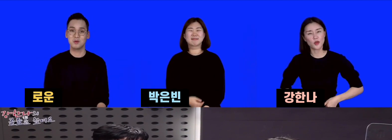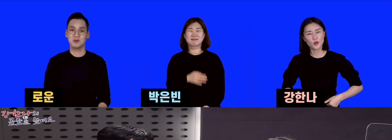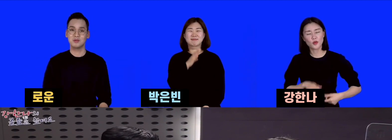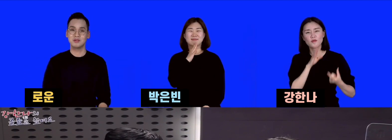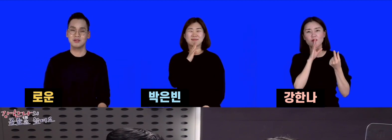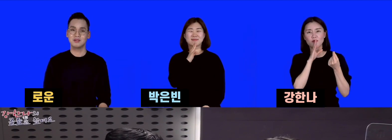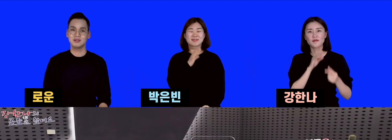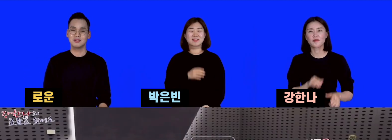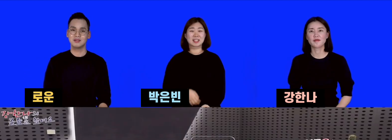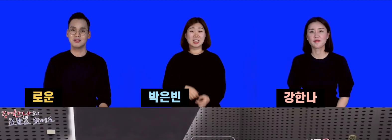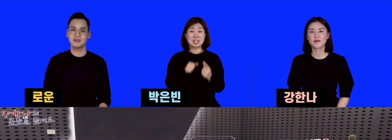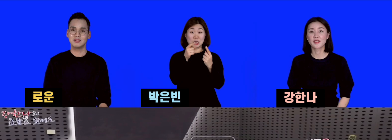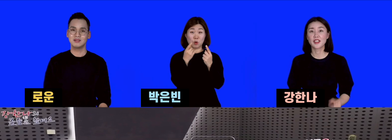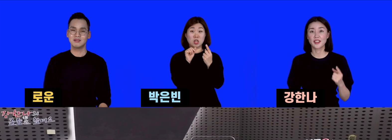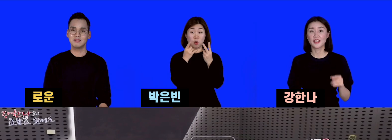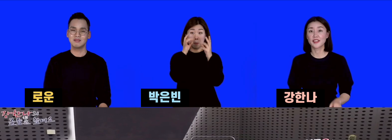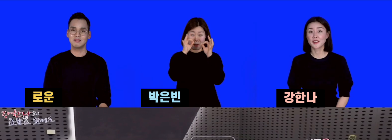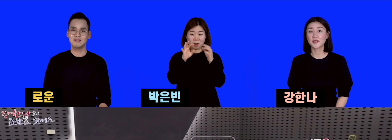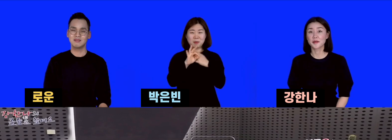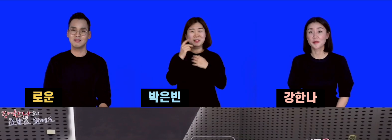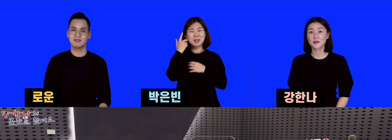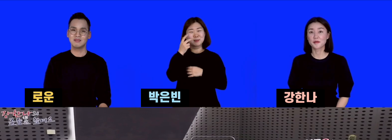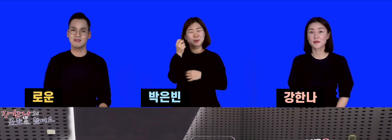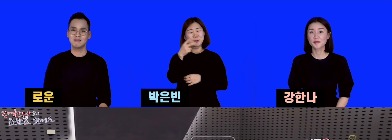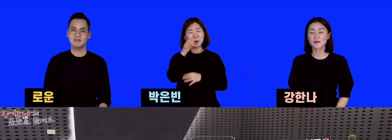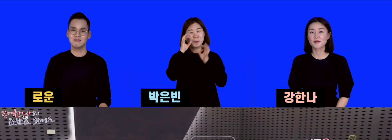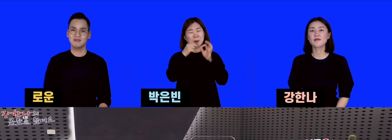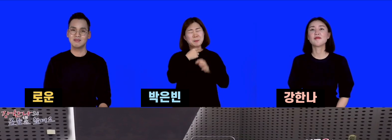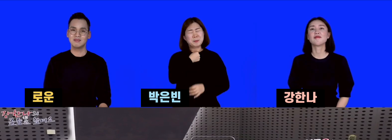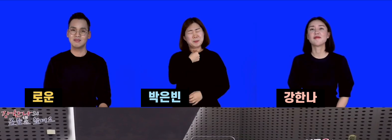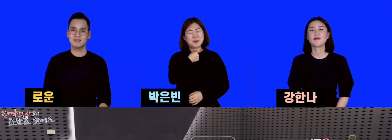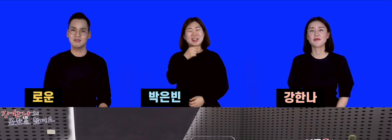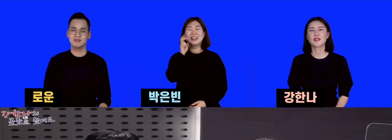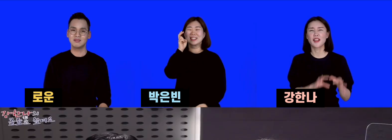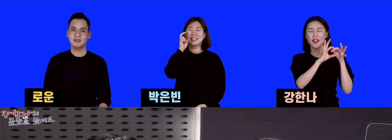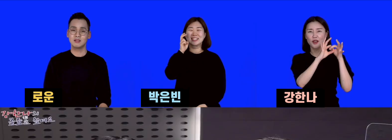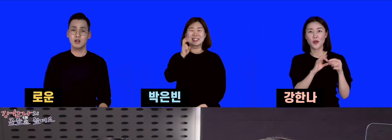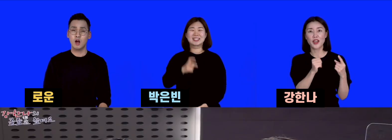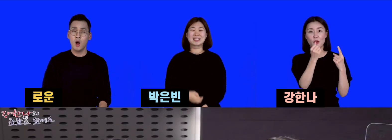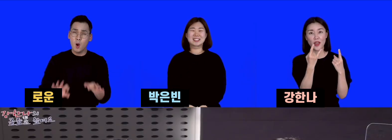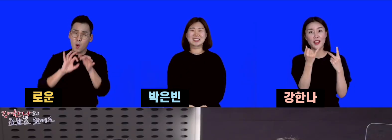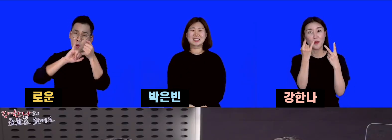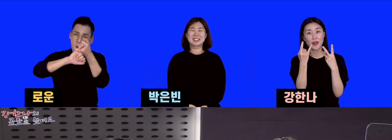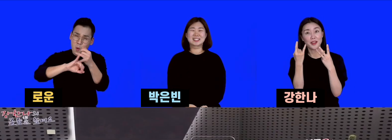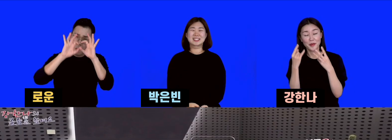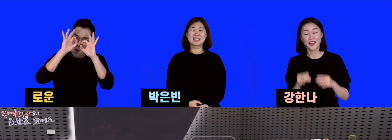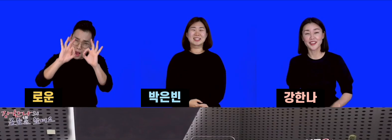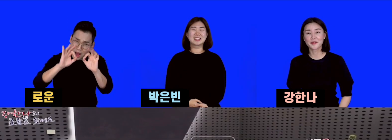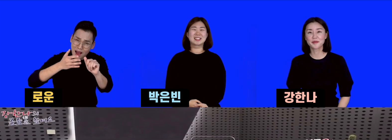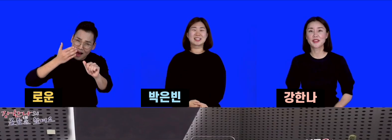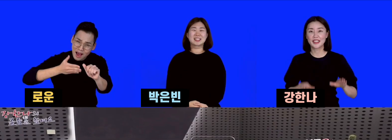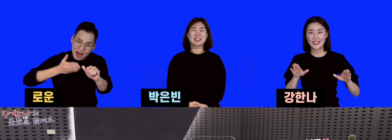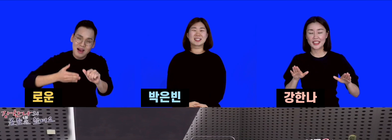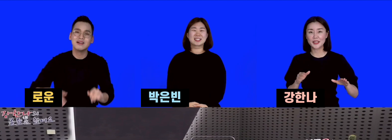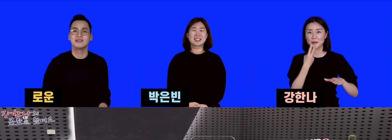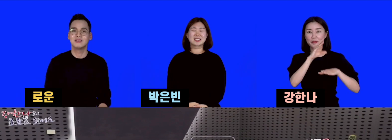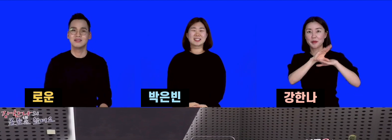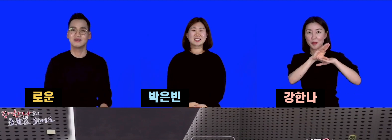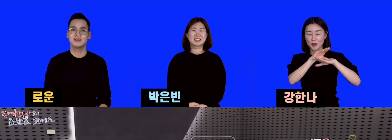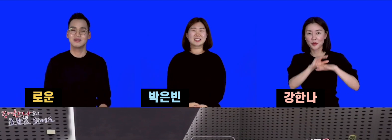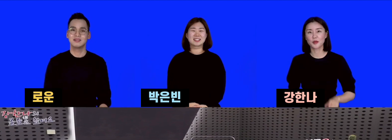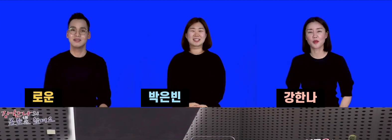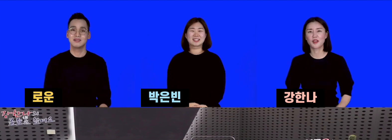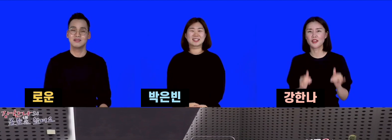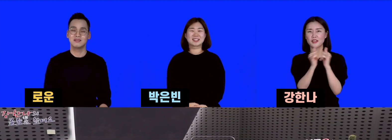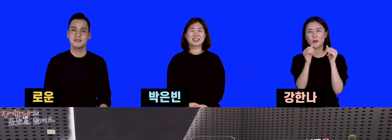맞네 맞네 첫 주를 보시면 아마 다음 주도 보고 싶어지시지 않을까 싶어서 계속해서 본방해 자 지금 실시간으로 많은